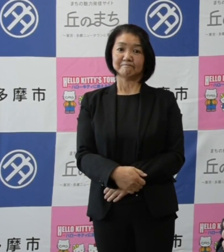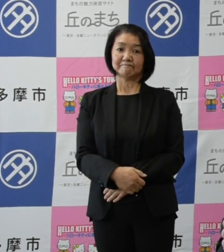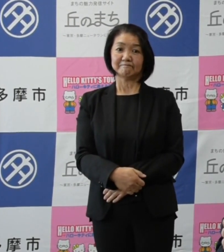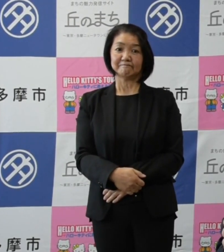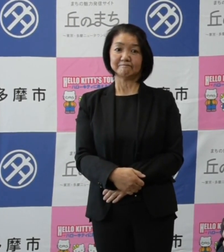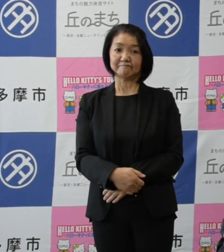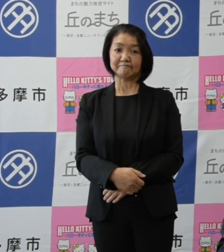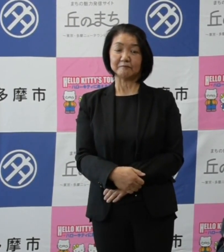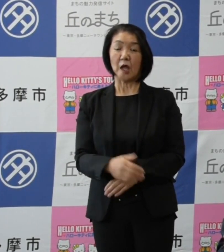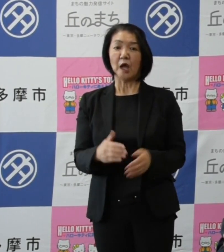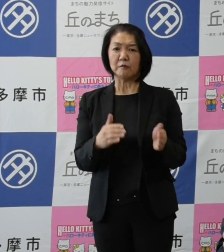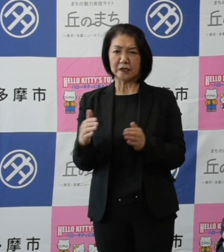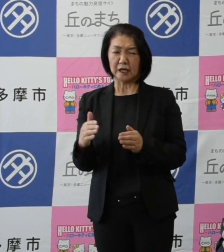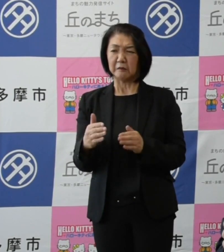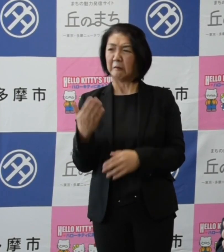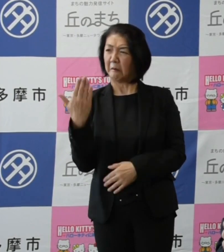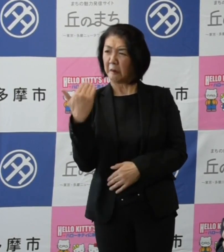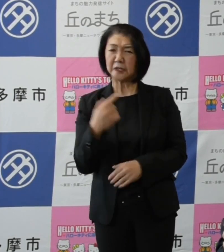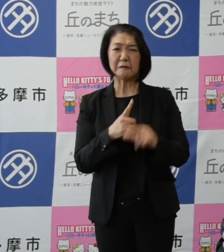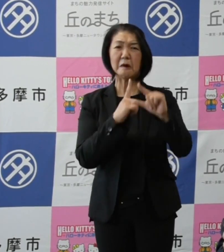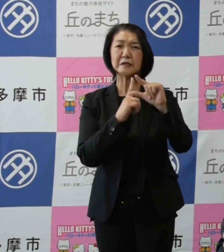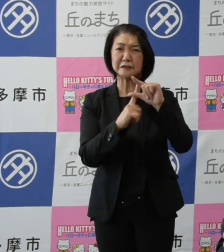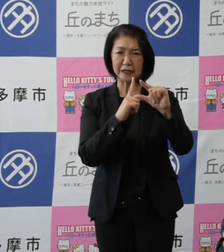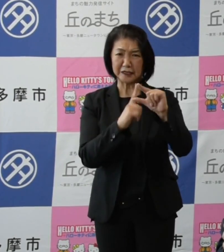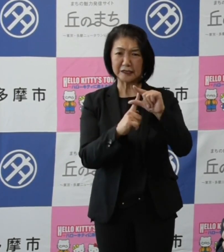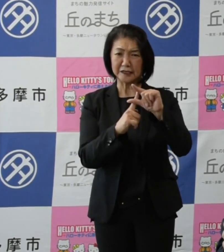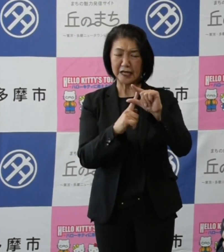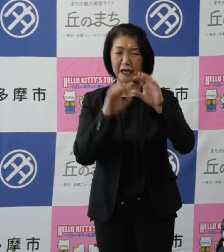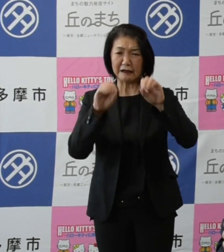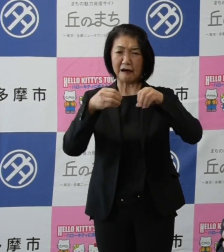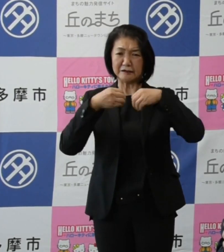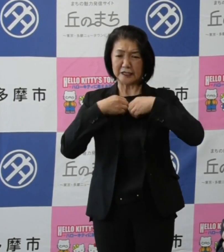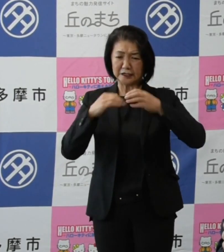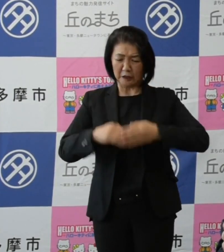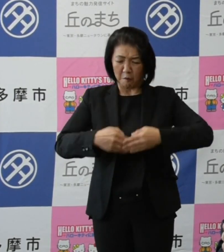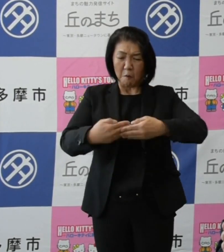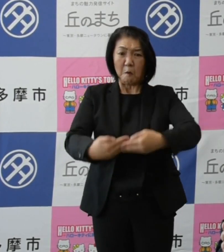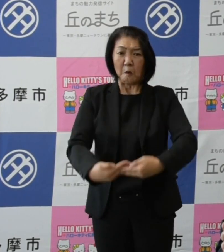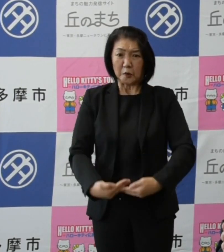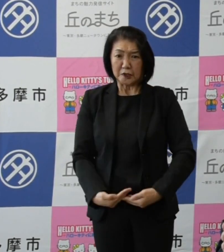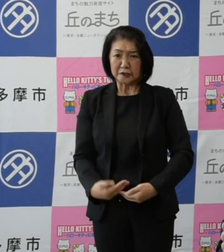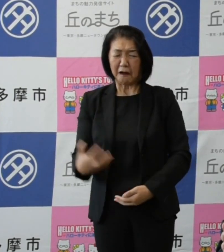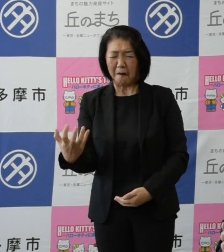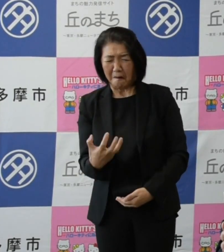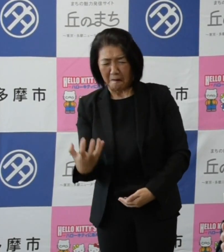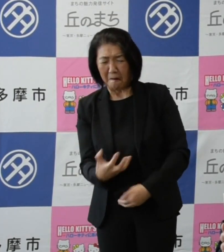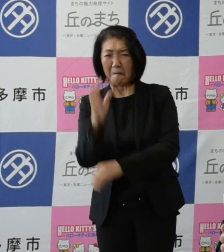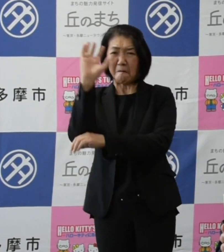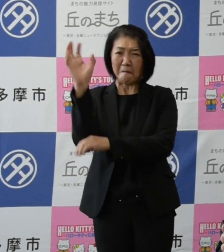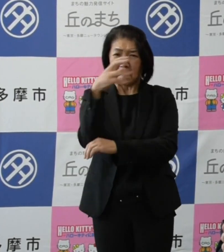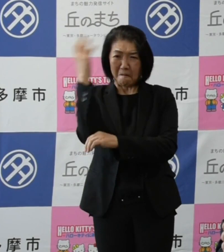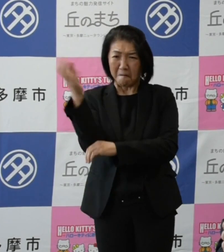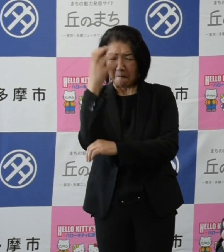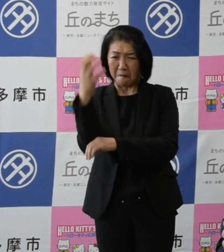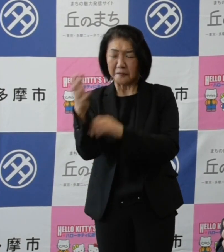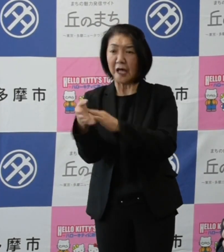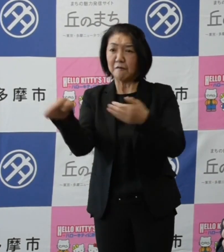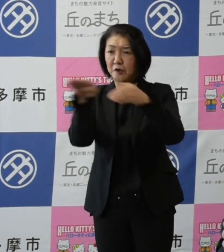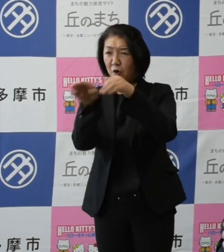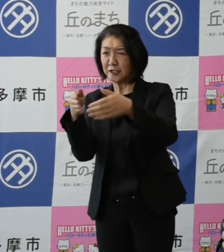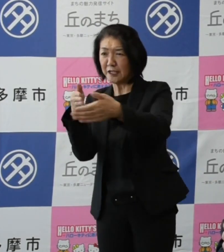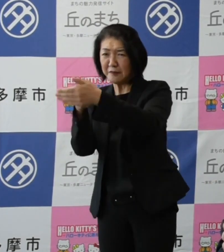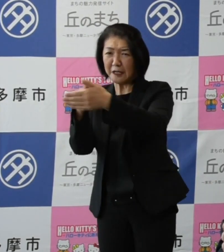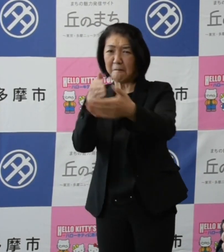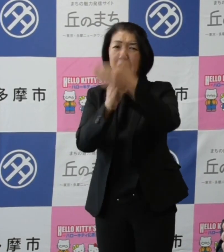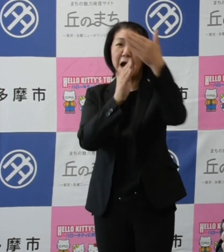また千葉県で陽性となった妊婦の方を引き受ける病院がなかったことから、自宅